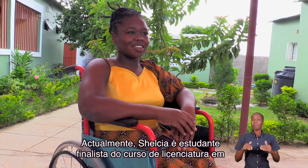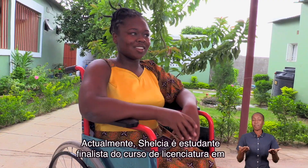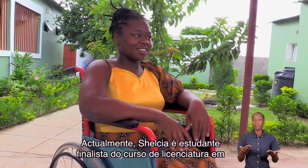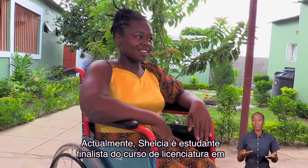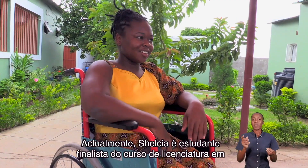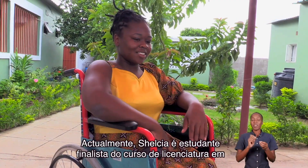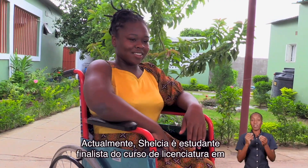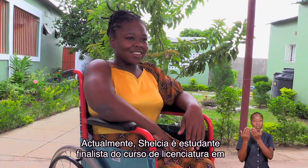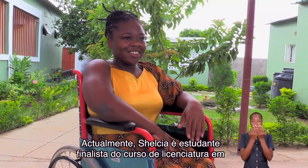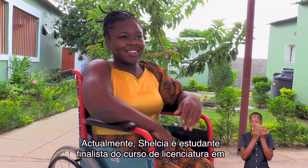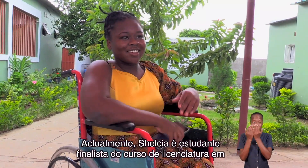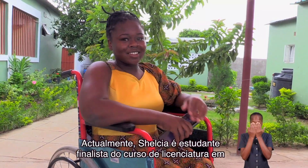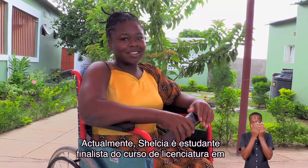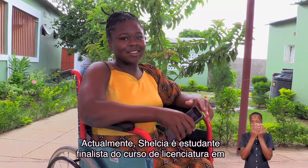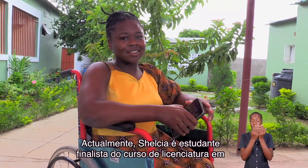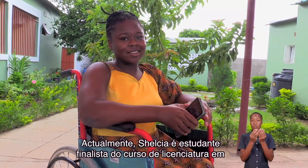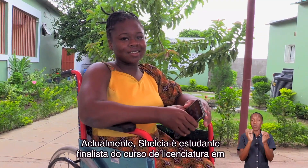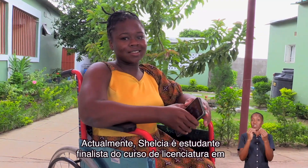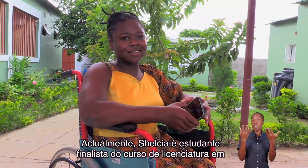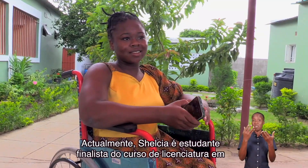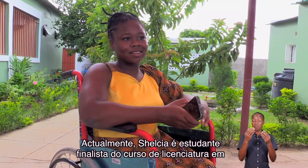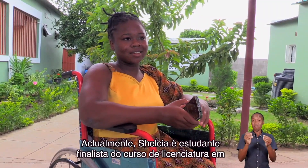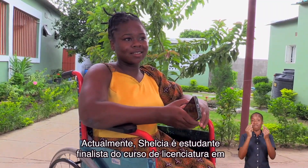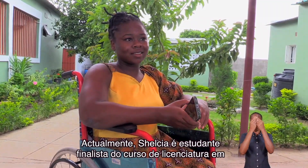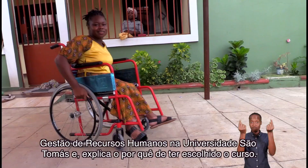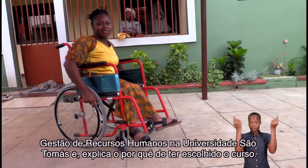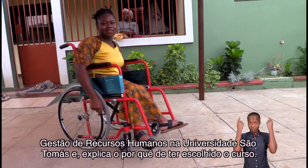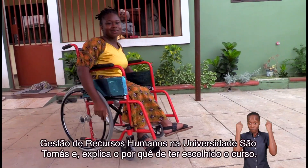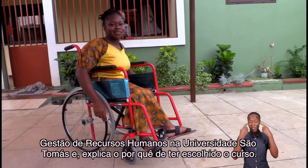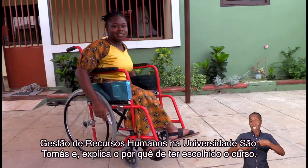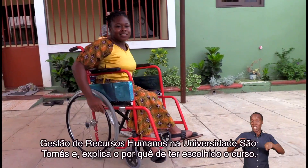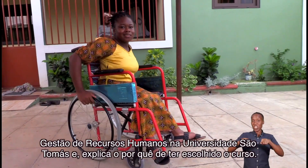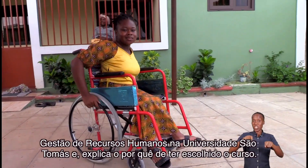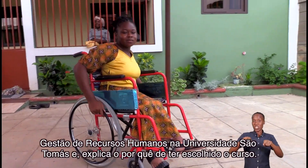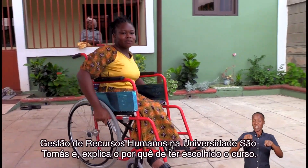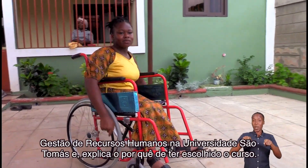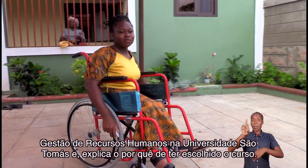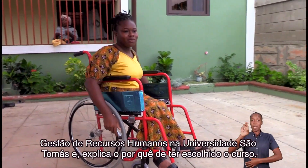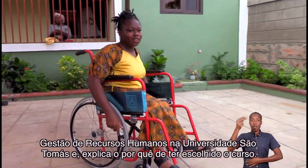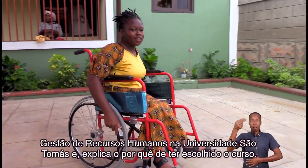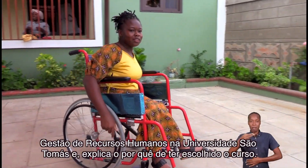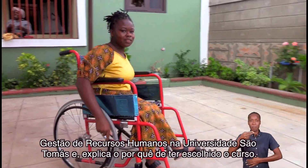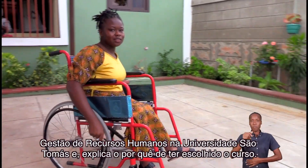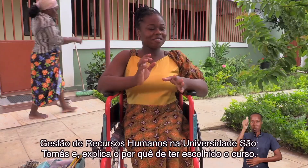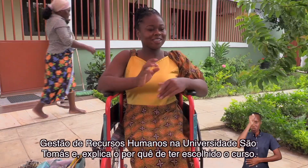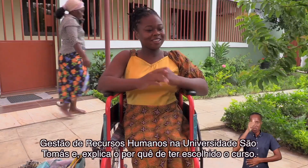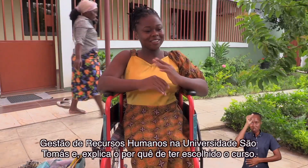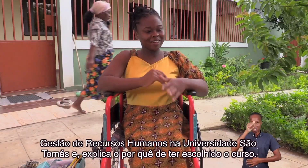Atualmente, Chelsea é estudante finalista do curso de licenciatura em gestão de recursos humanos na Universidade de São Tomás.